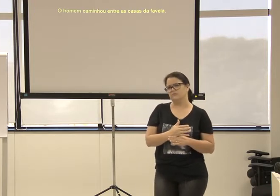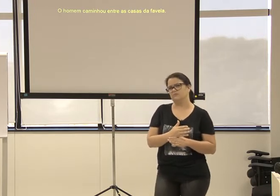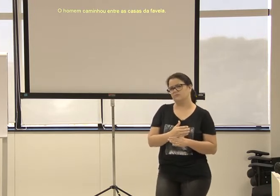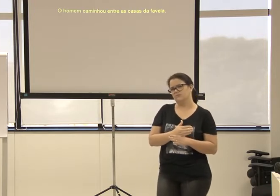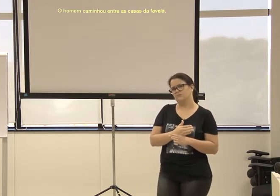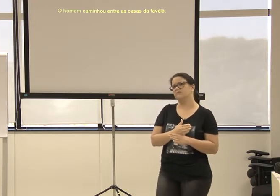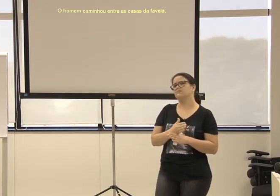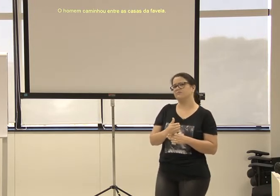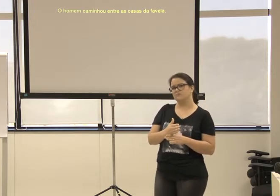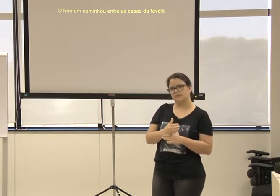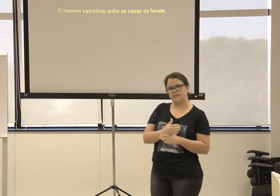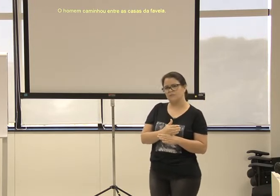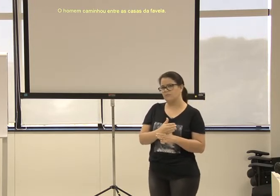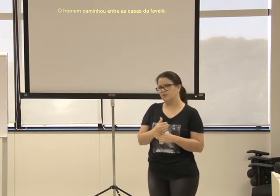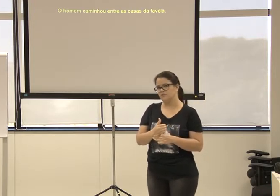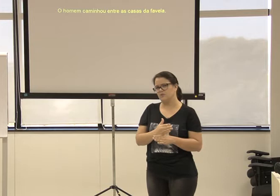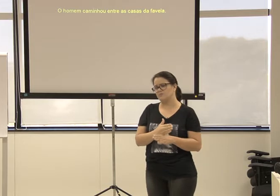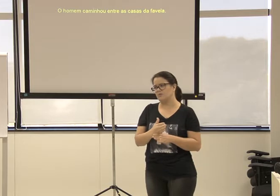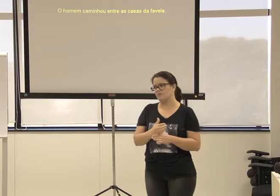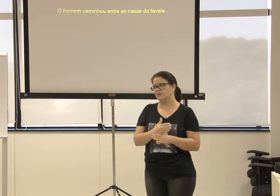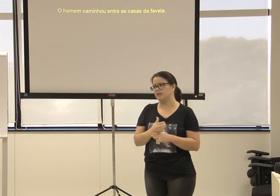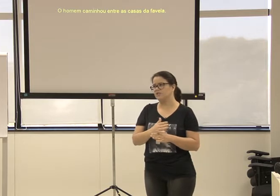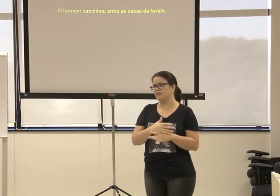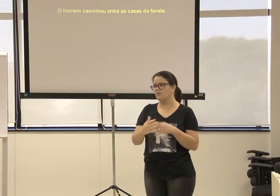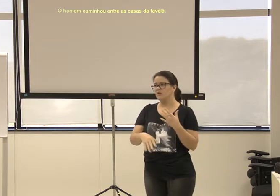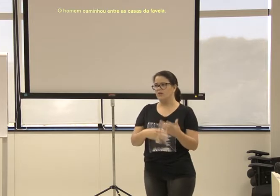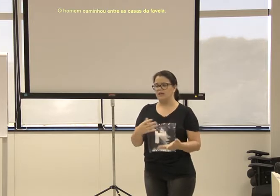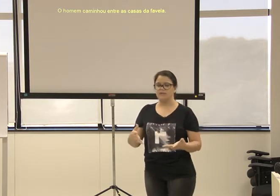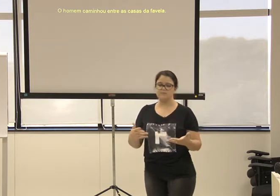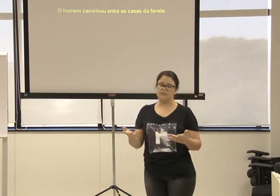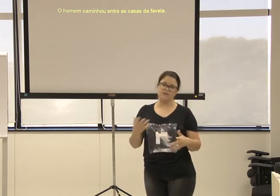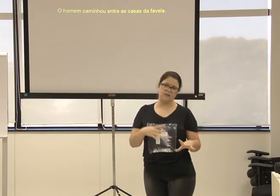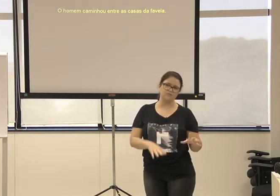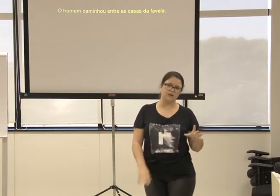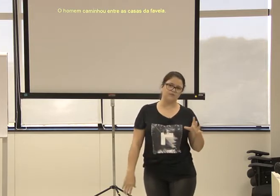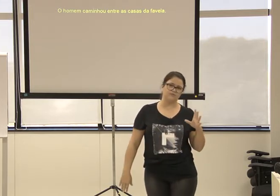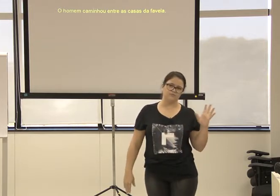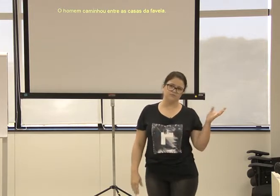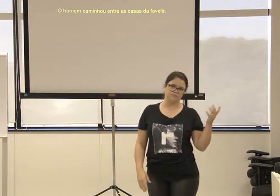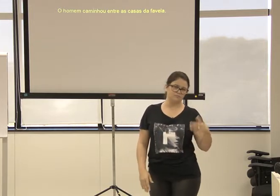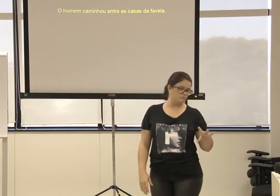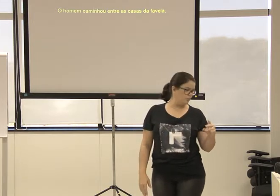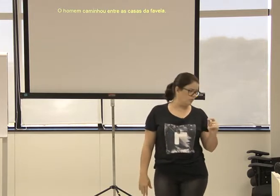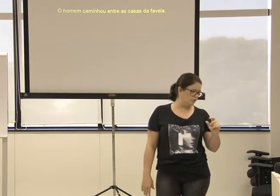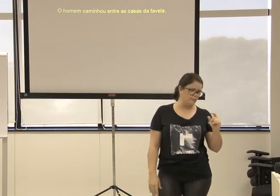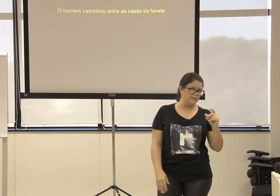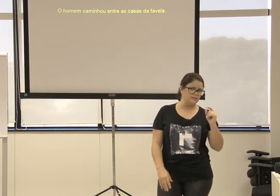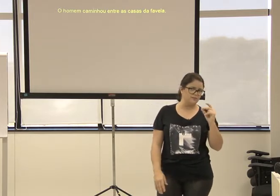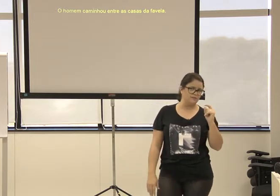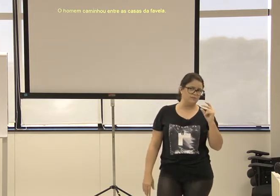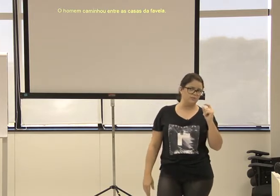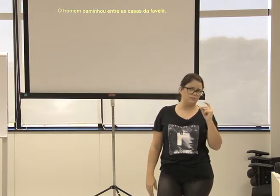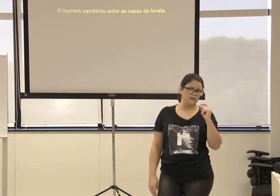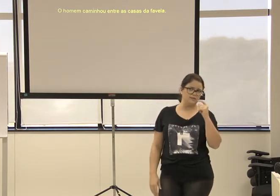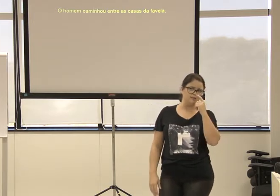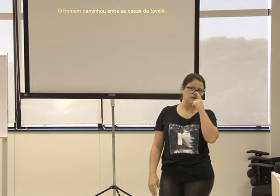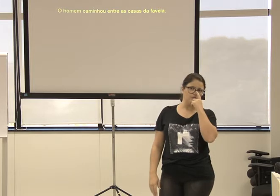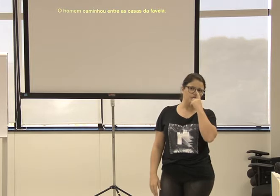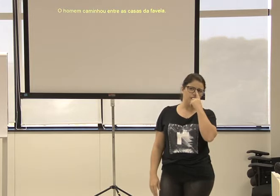comunidade. Extremamente maus com a comunidade. Então, eles preferem o tráfico. Muito mais, eles preferem muito mais. O cara do